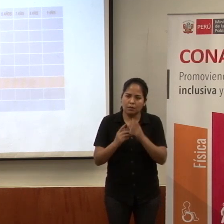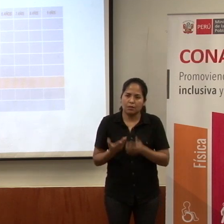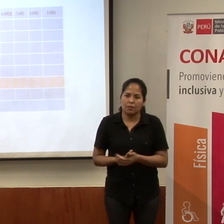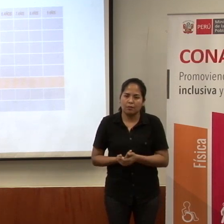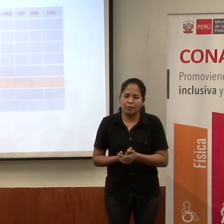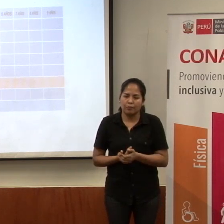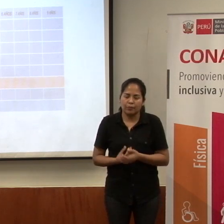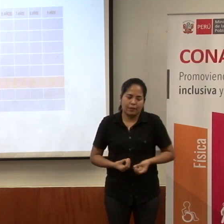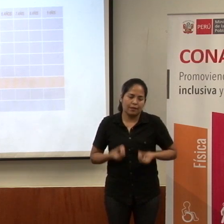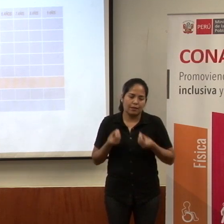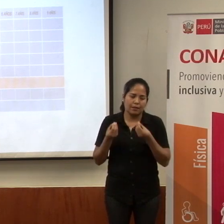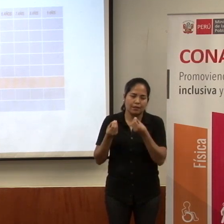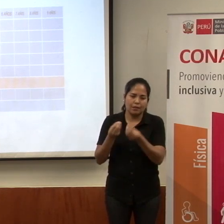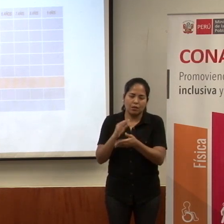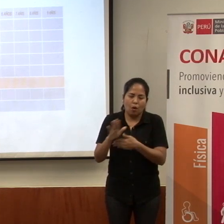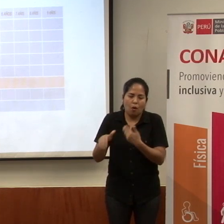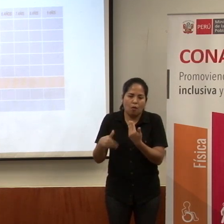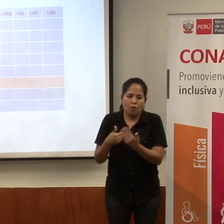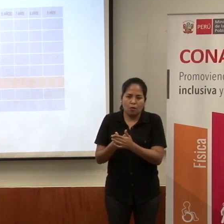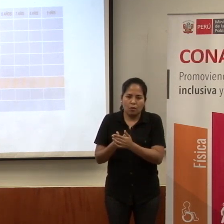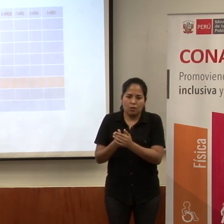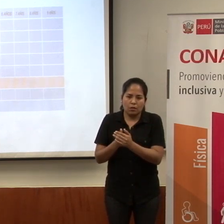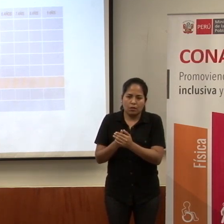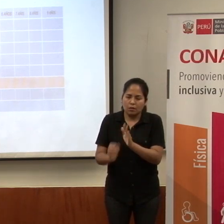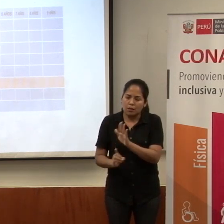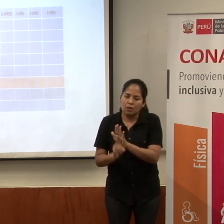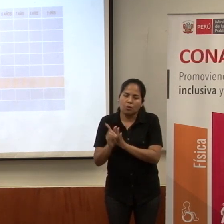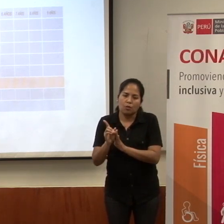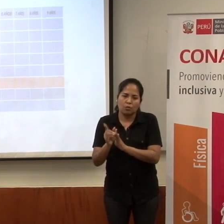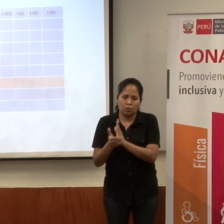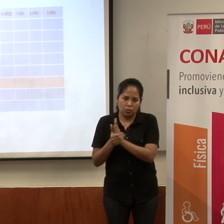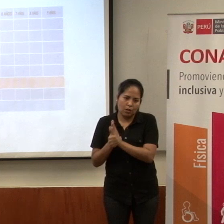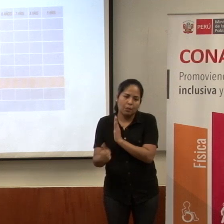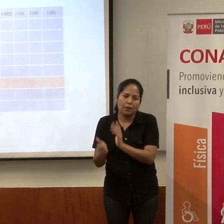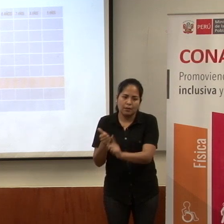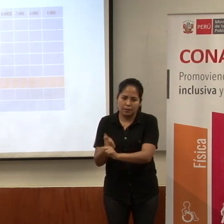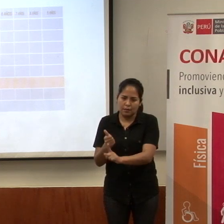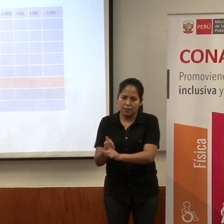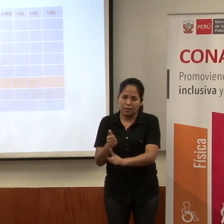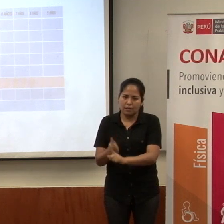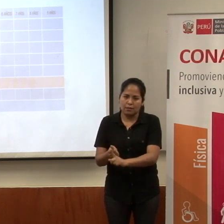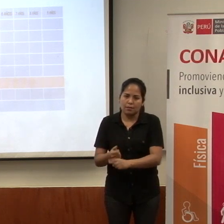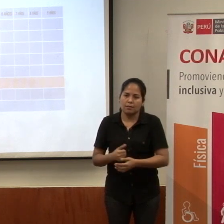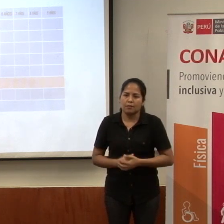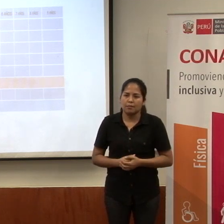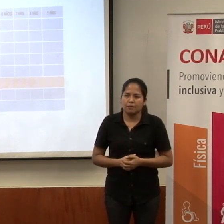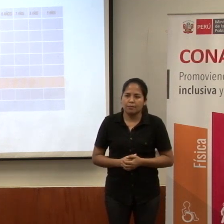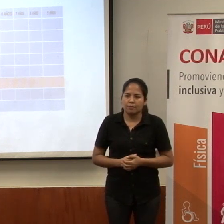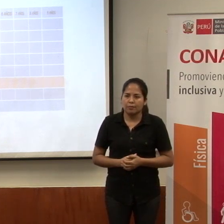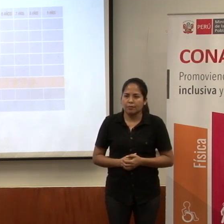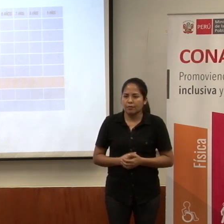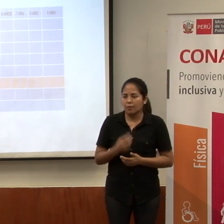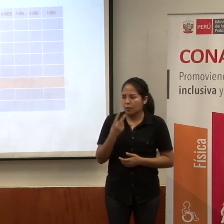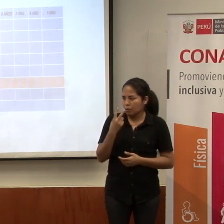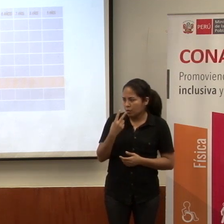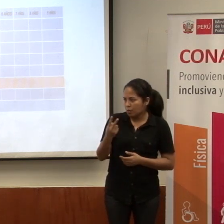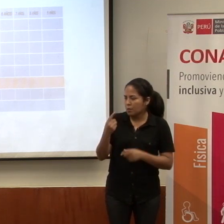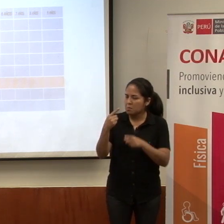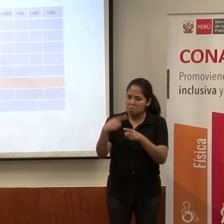gocen del máximo de sus capacidades, no pierdan capacidades. Vista, y así usted puede